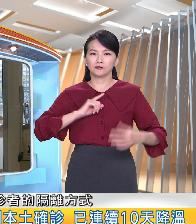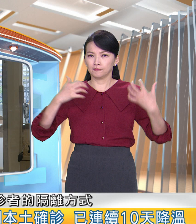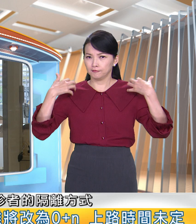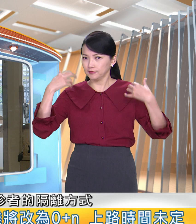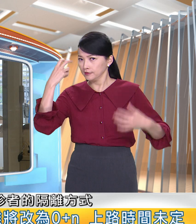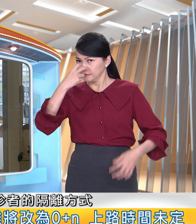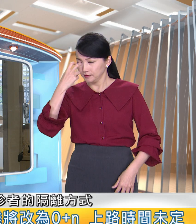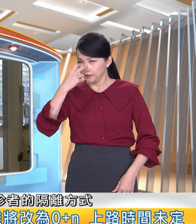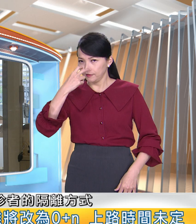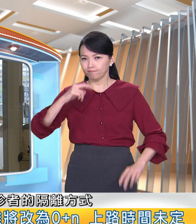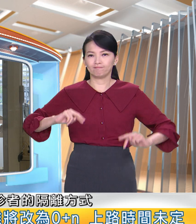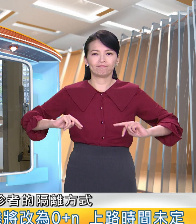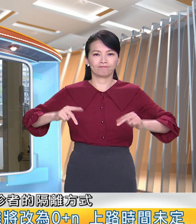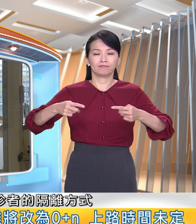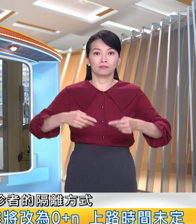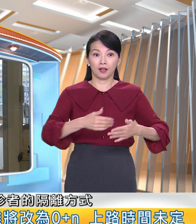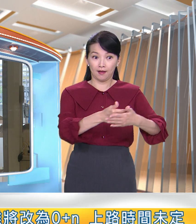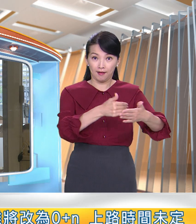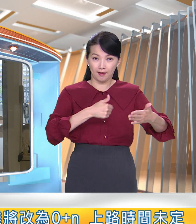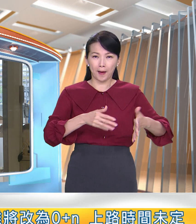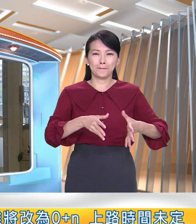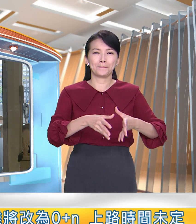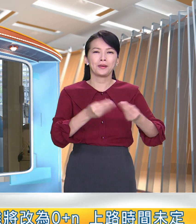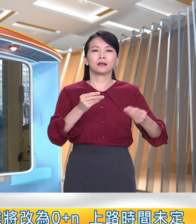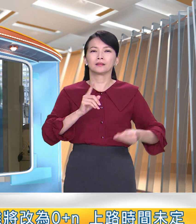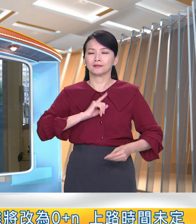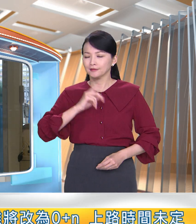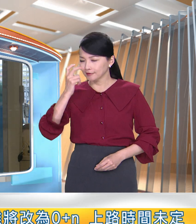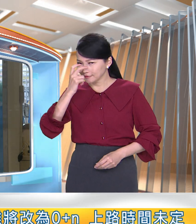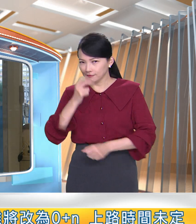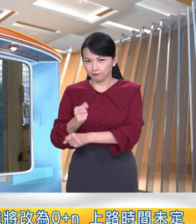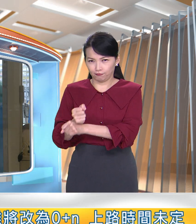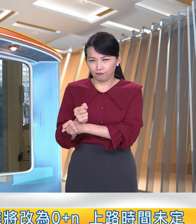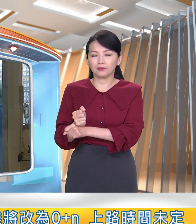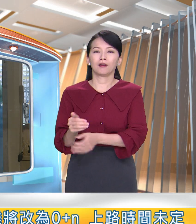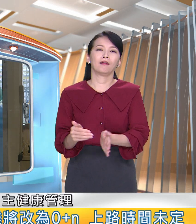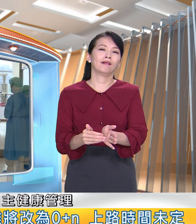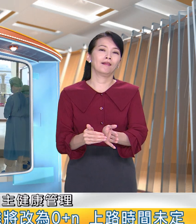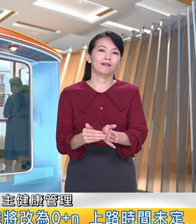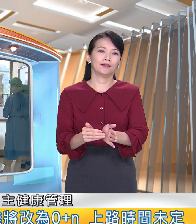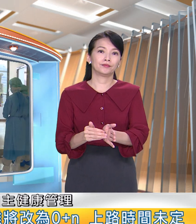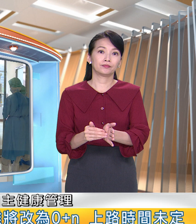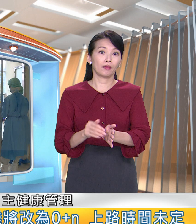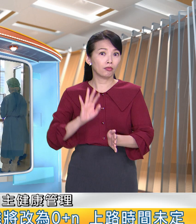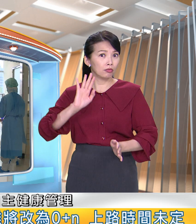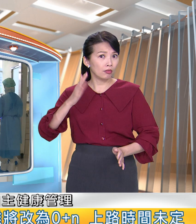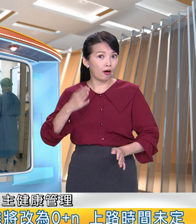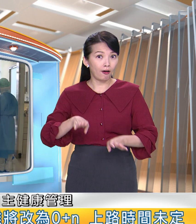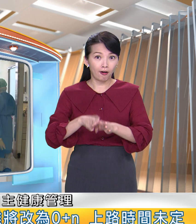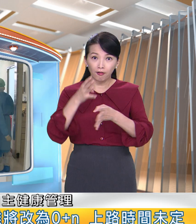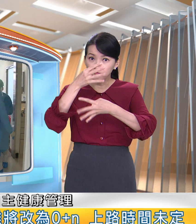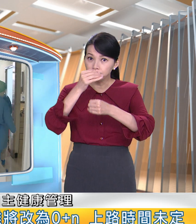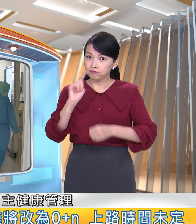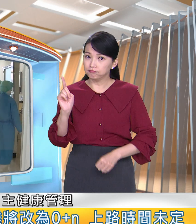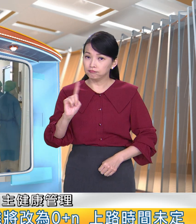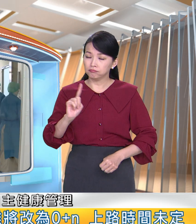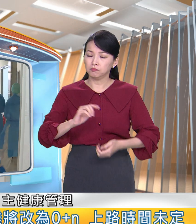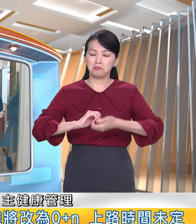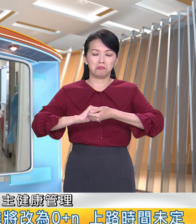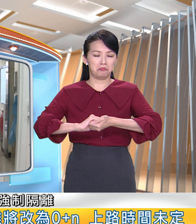诊者的隔离方式，从现行的5+N 5天隔离加上自主健康管理，改为